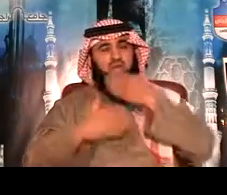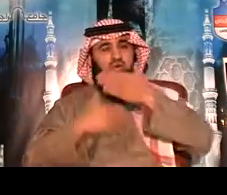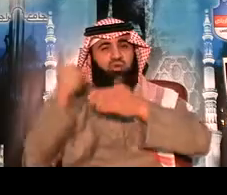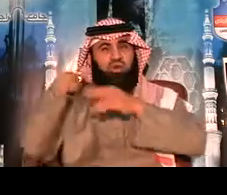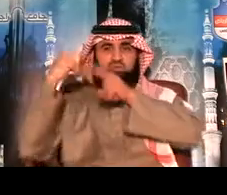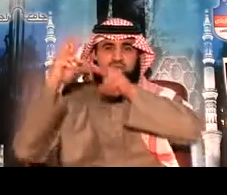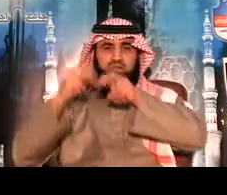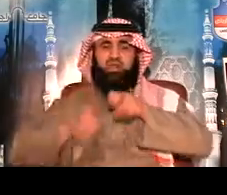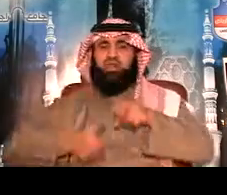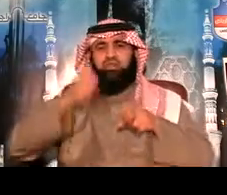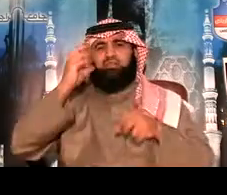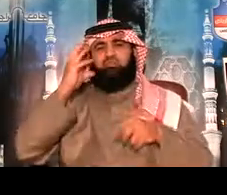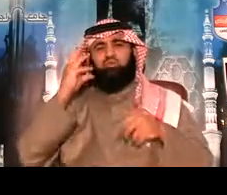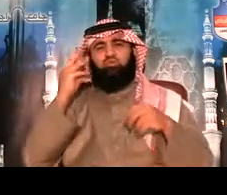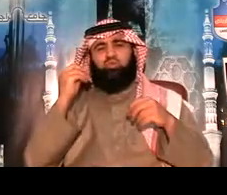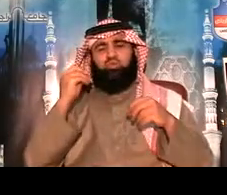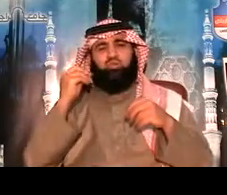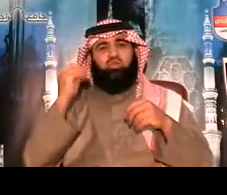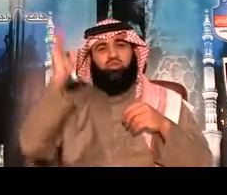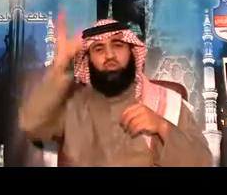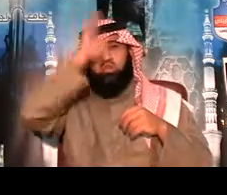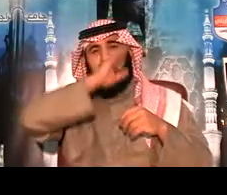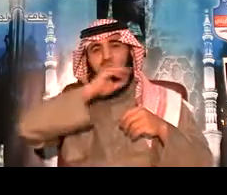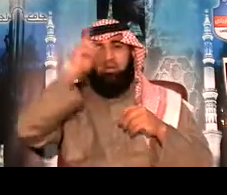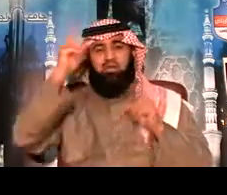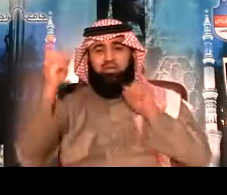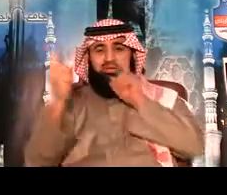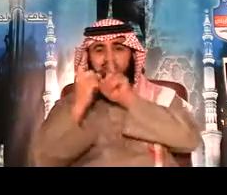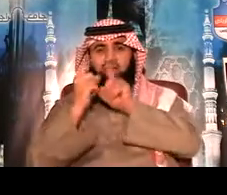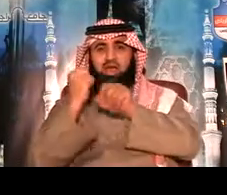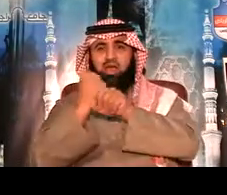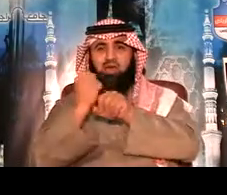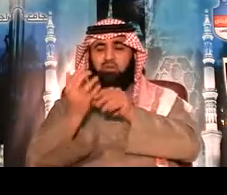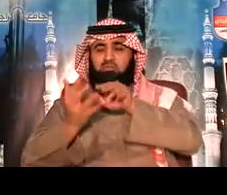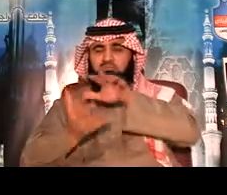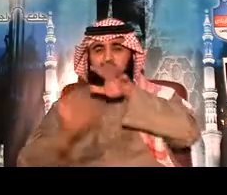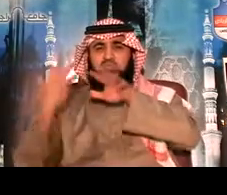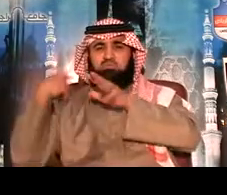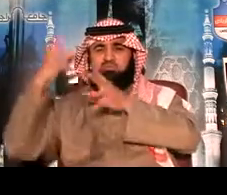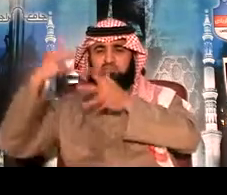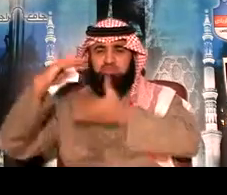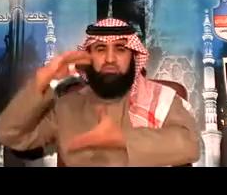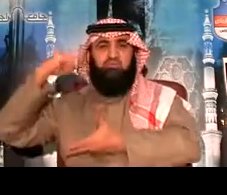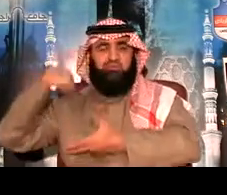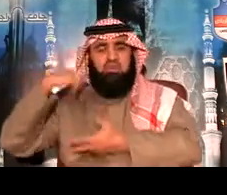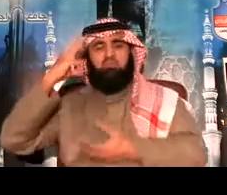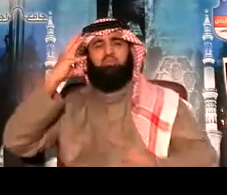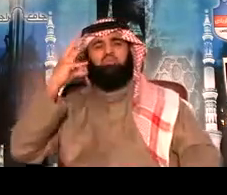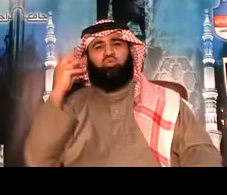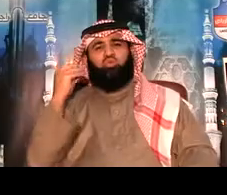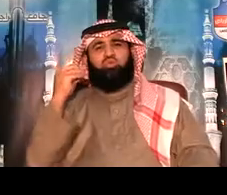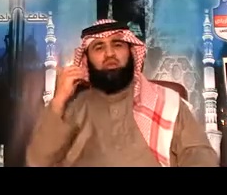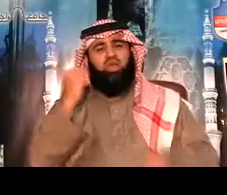إليه حينما تقابل ربك جل وعلا، فاحرص أن يكون لله لا يعلم به أحد. فأول